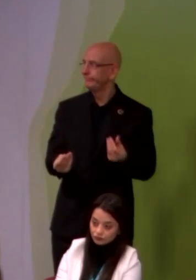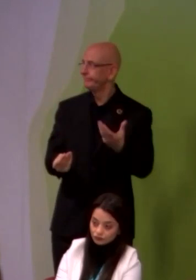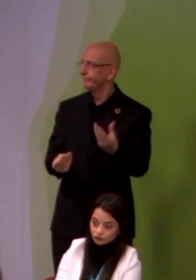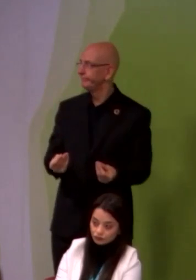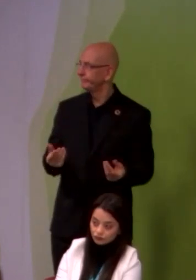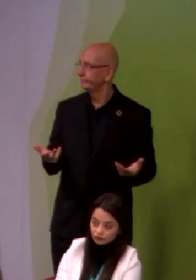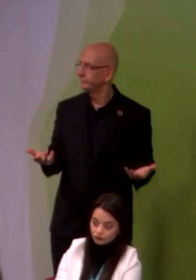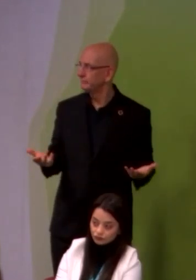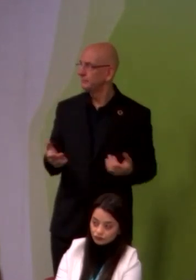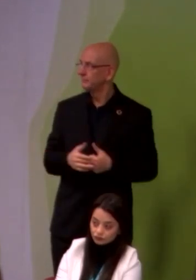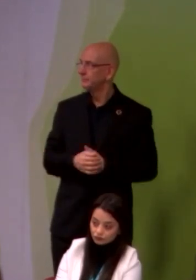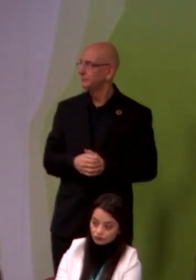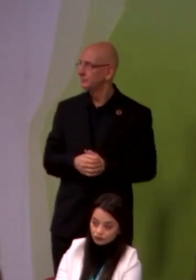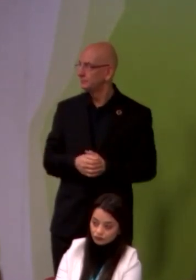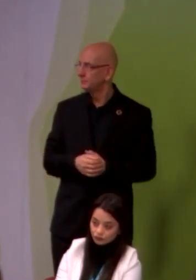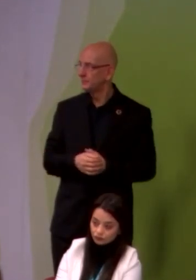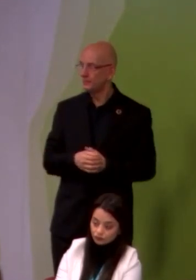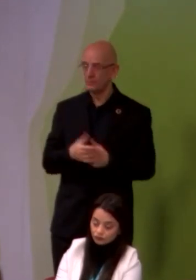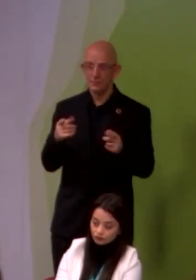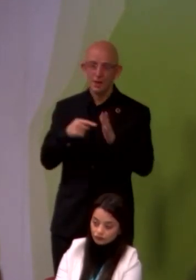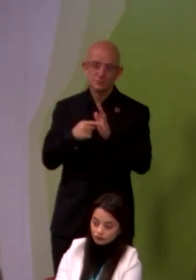manque de chaises roulantes.